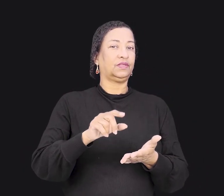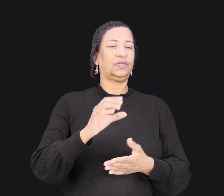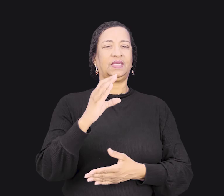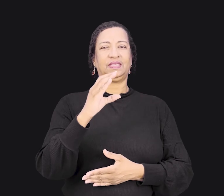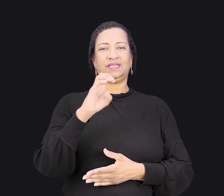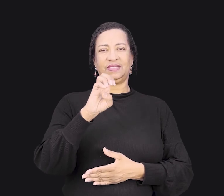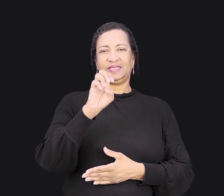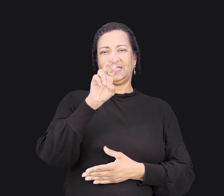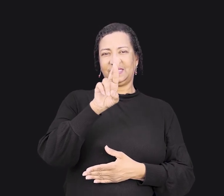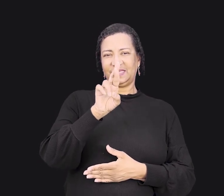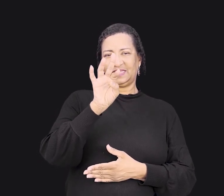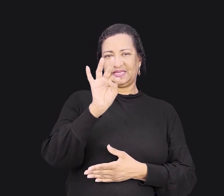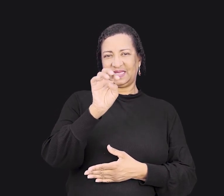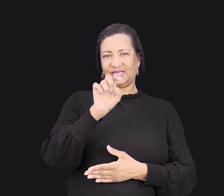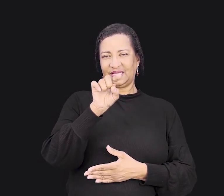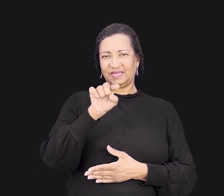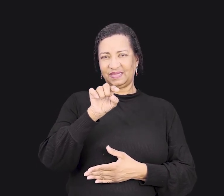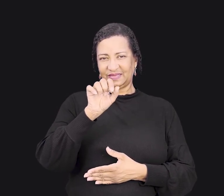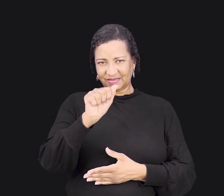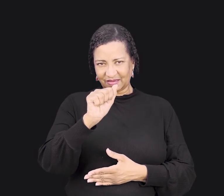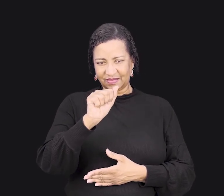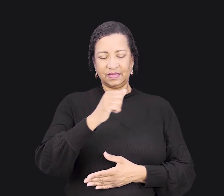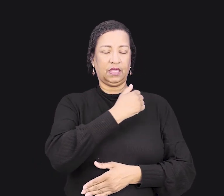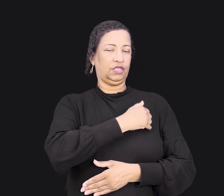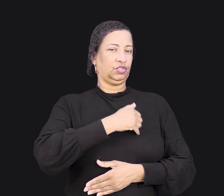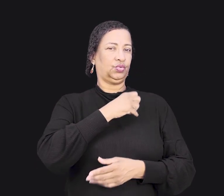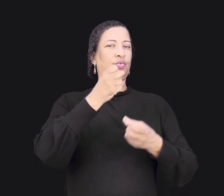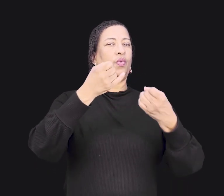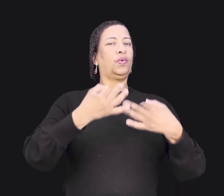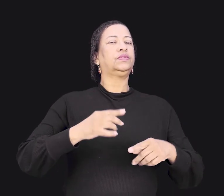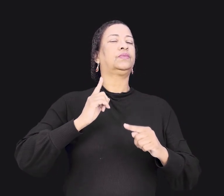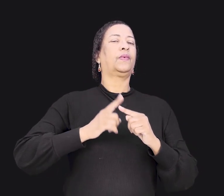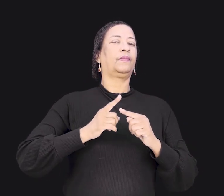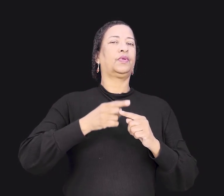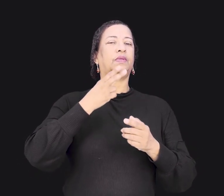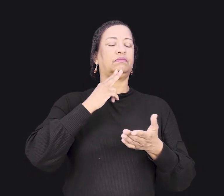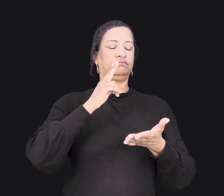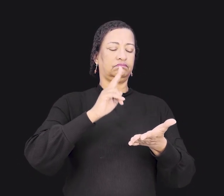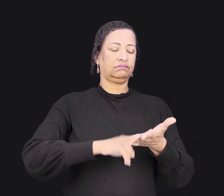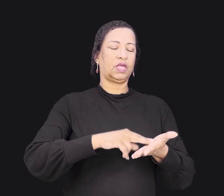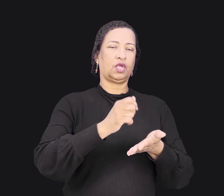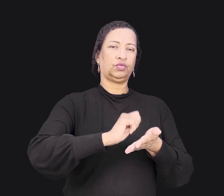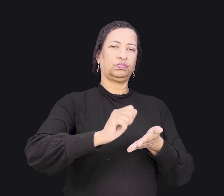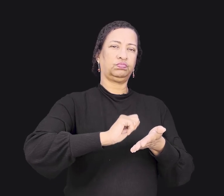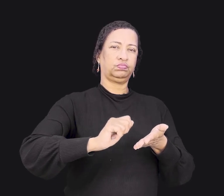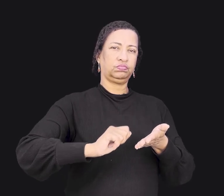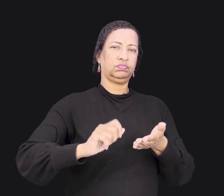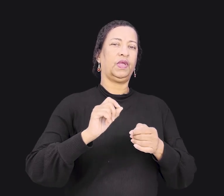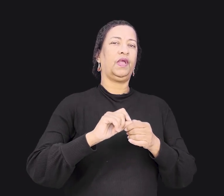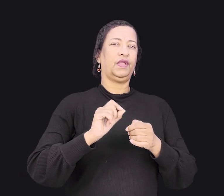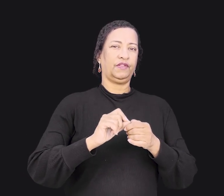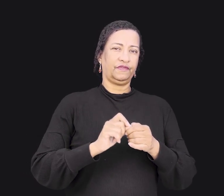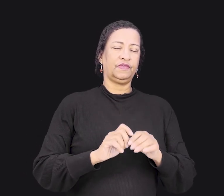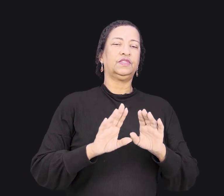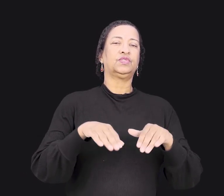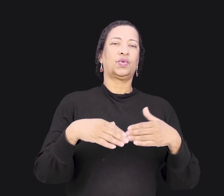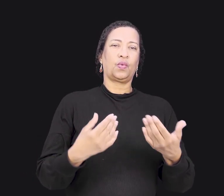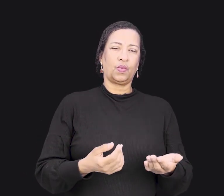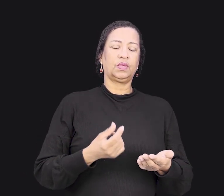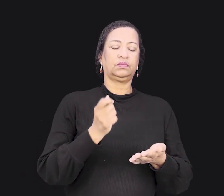certeza. João explicou por que estava escrevendo esta carta. Ele fez a mesma coisa quando escreveu o quarto evangelho, e